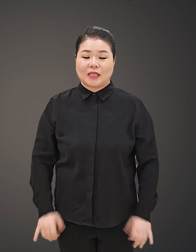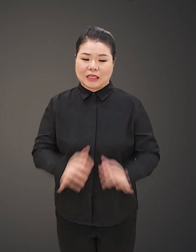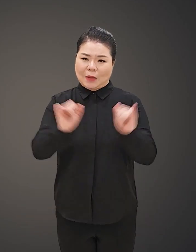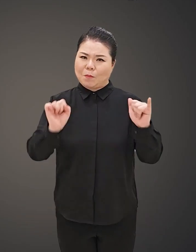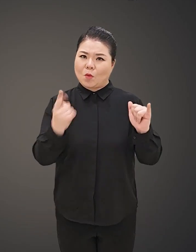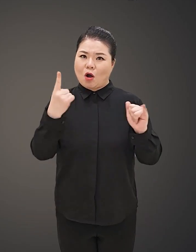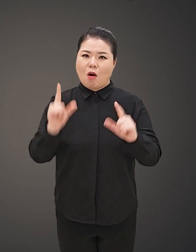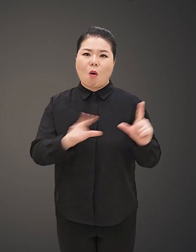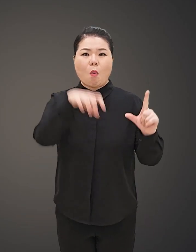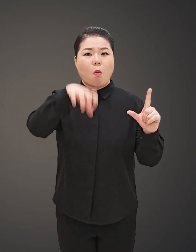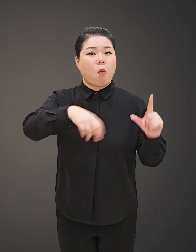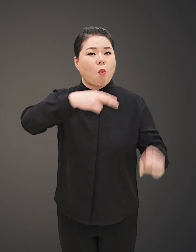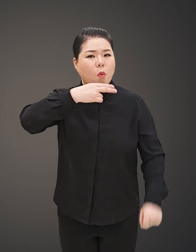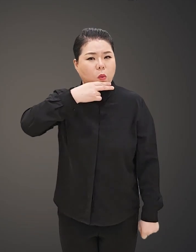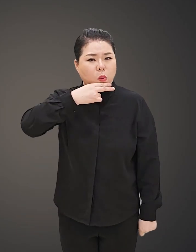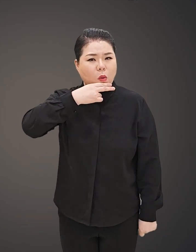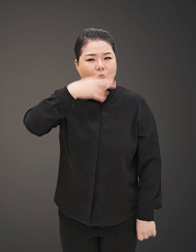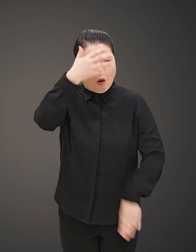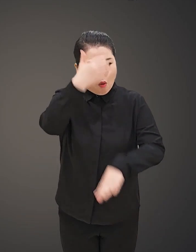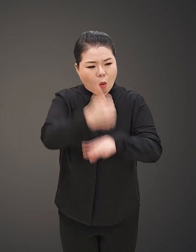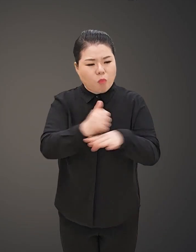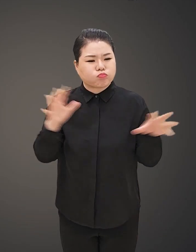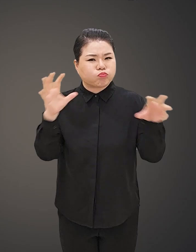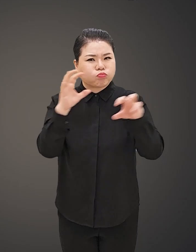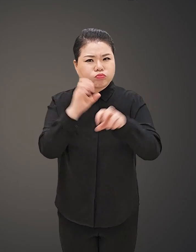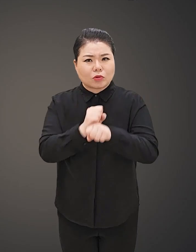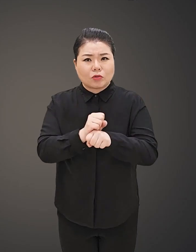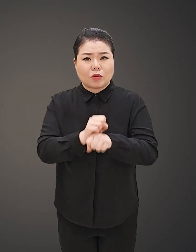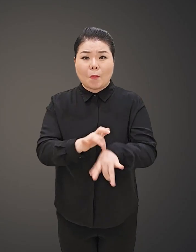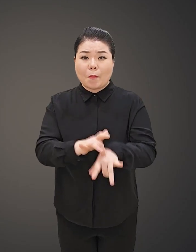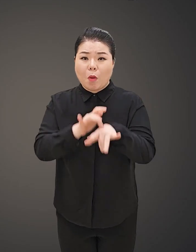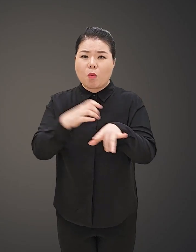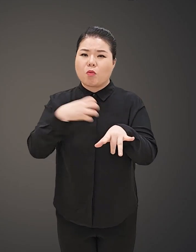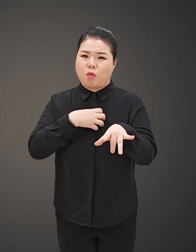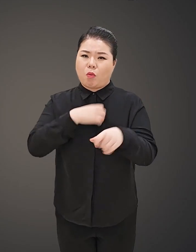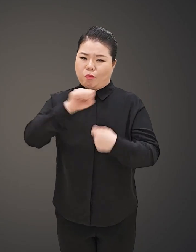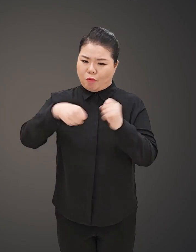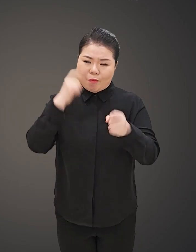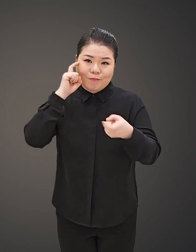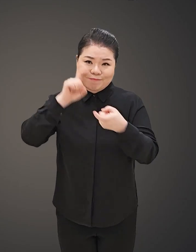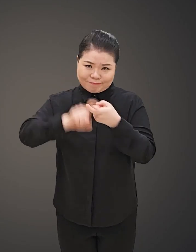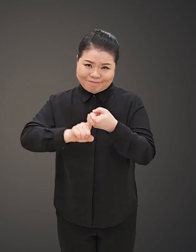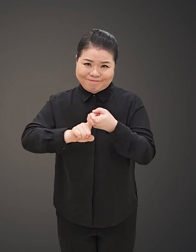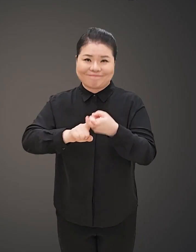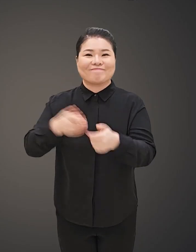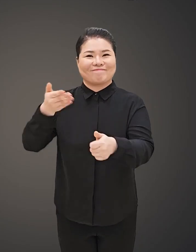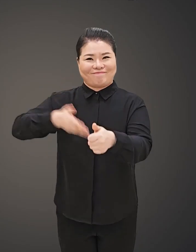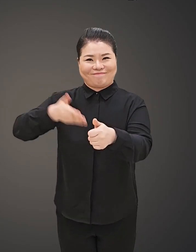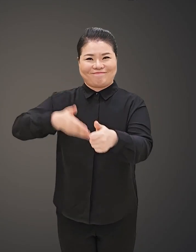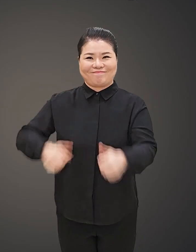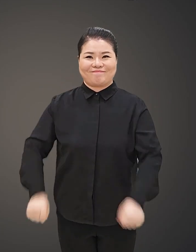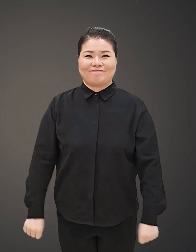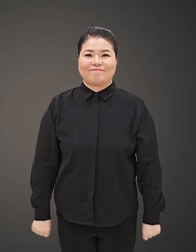인간 때문에 살 곳을 잃고 결국 하나둘씩 사라지는 멸종 위기종에 관심 가져주세요.